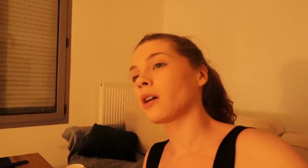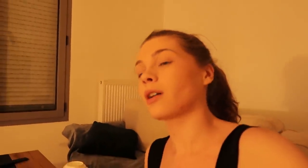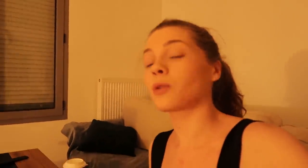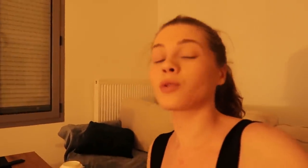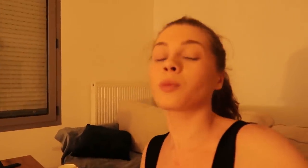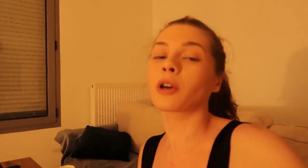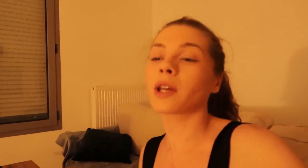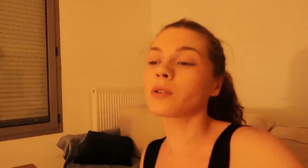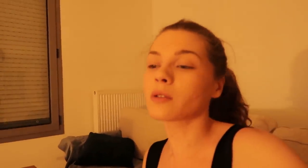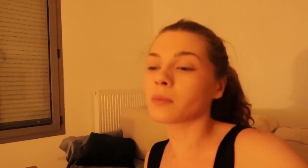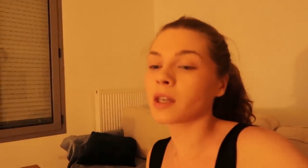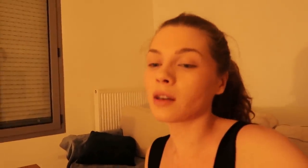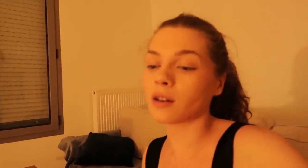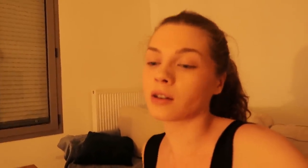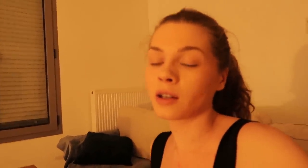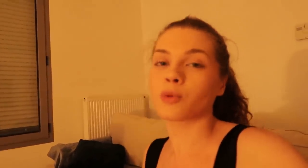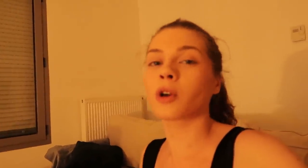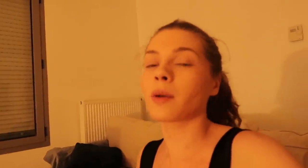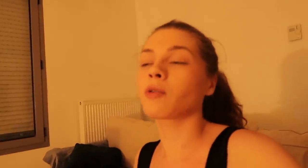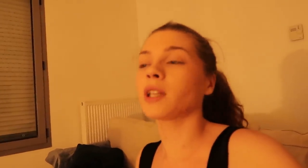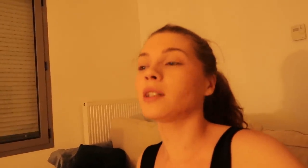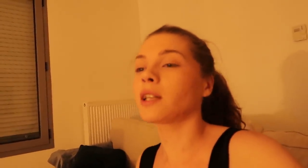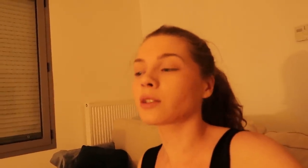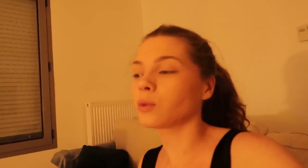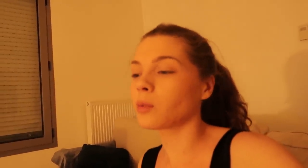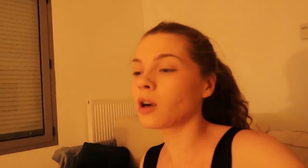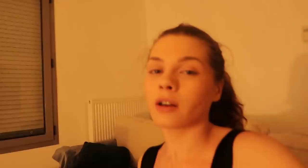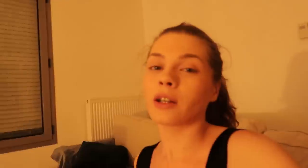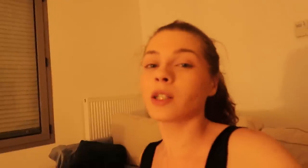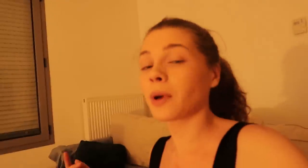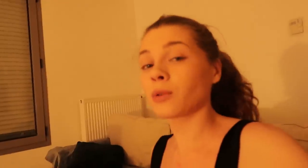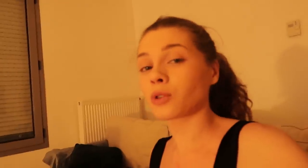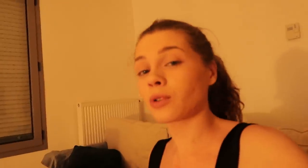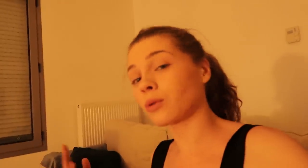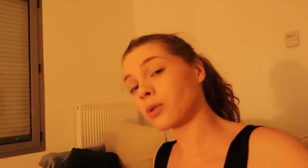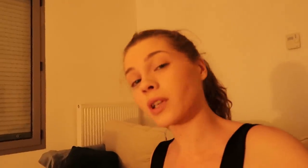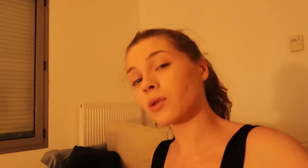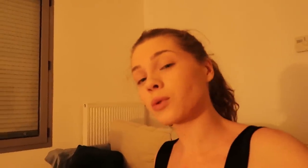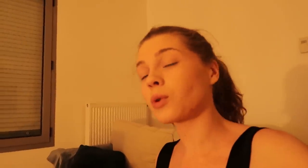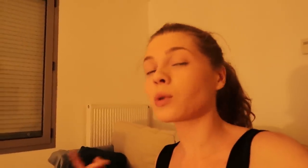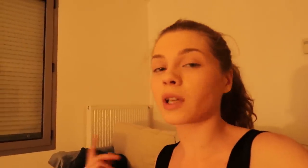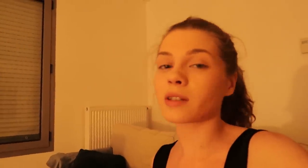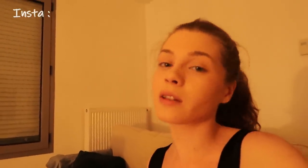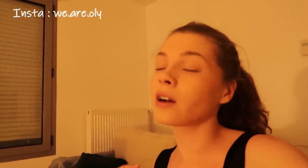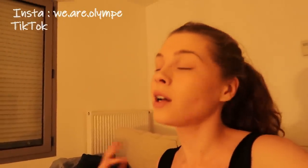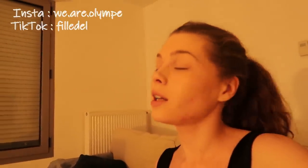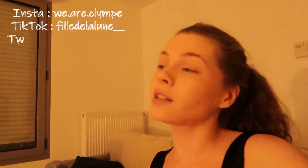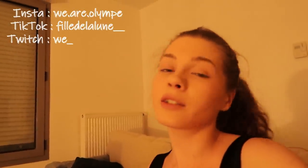à cause de mon burn-out, mais je peux quand même envoyer des lettres tous les mois. N'hésite pas à nous rejoindre sur nos autres réseaux sociaux, donc Insta,